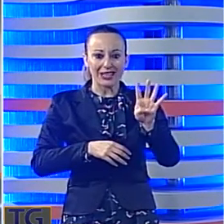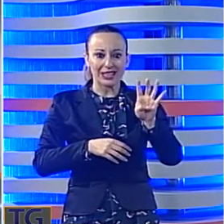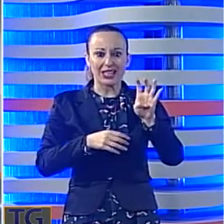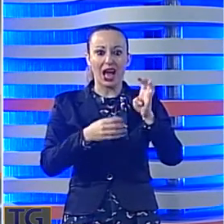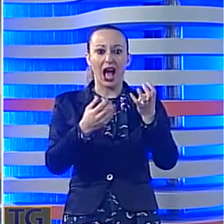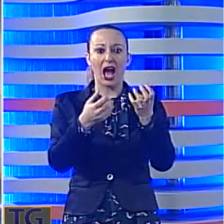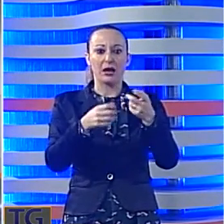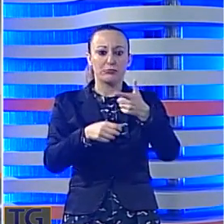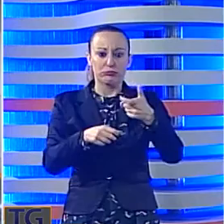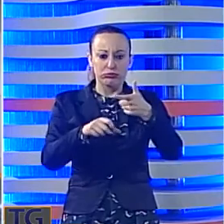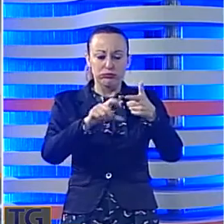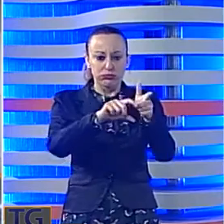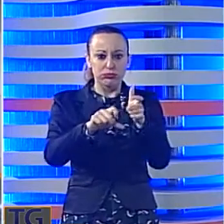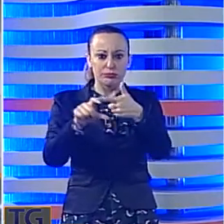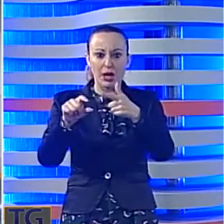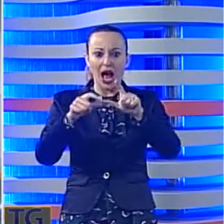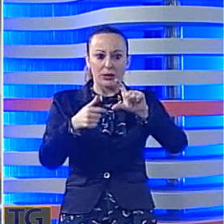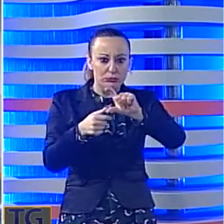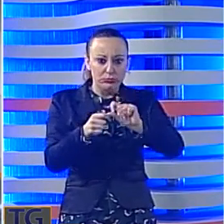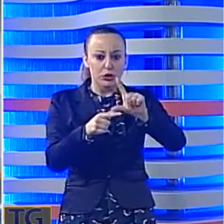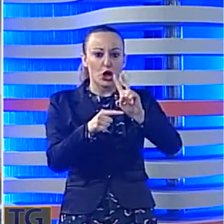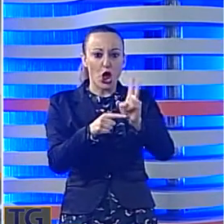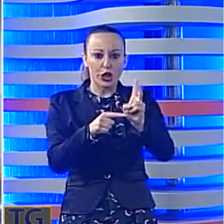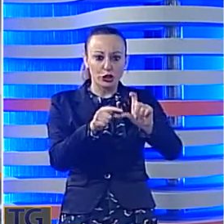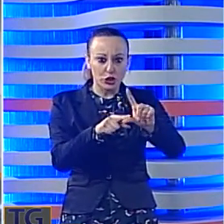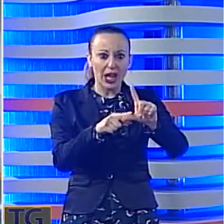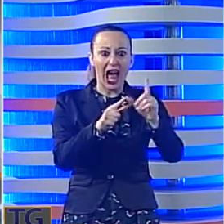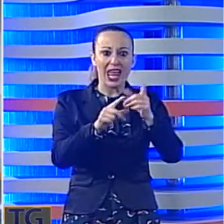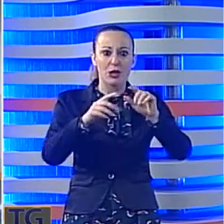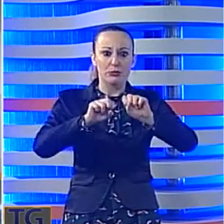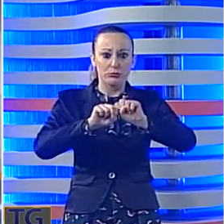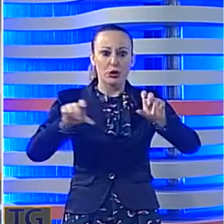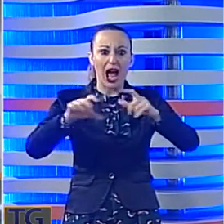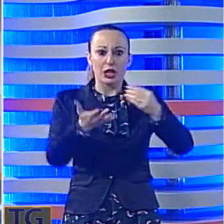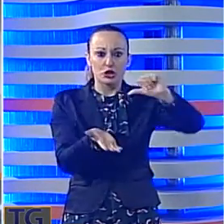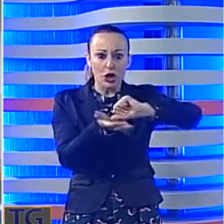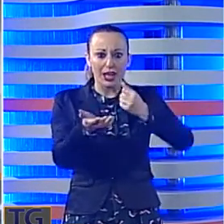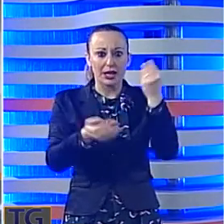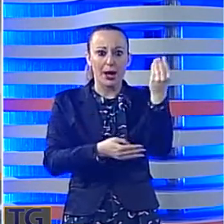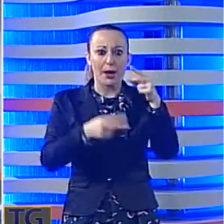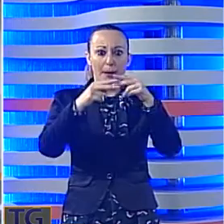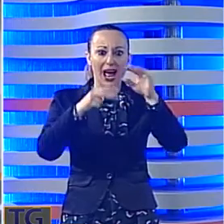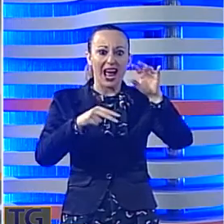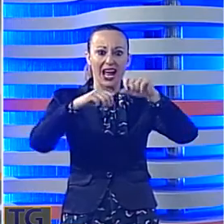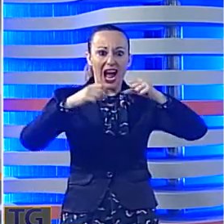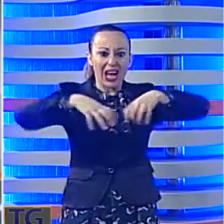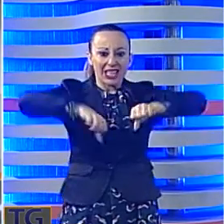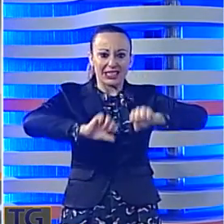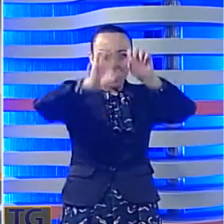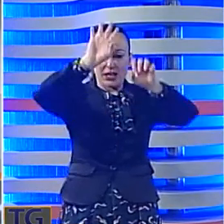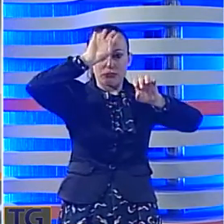E adesso ci spostiamo a Ribera perché un uomo qui in provincia di Agrigento è evaso